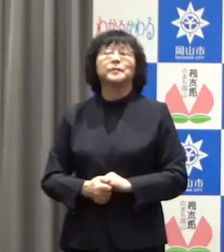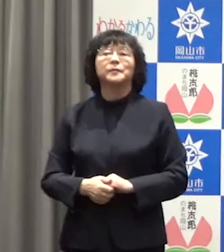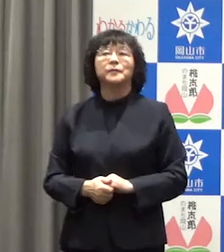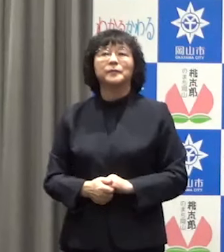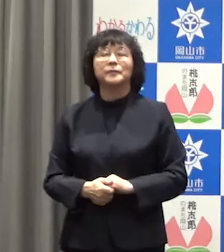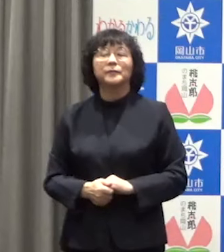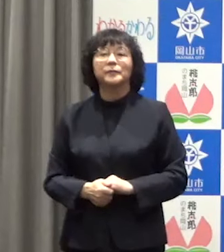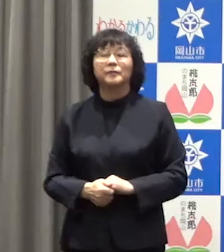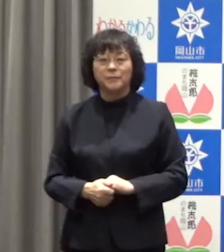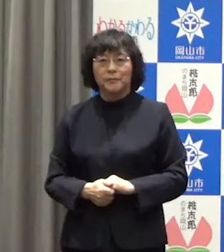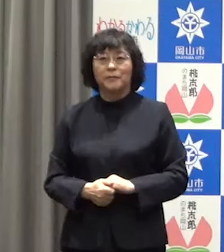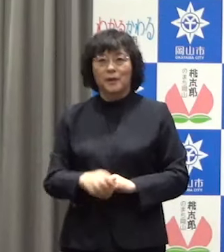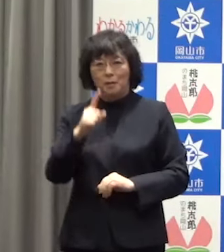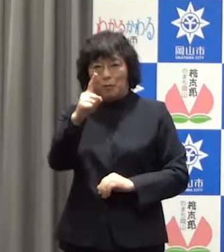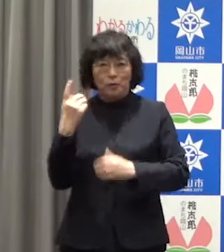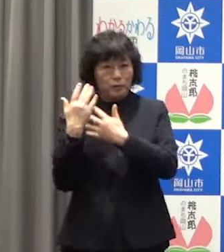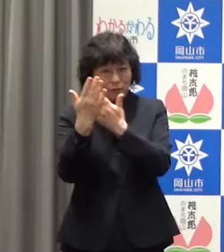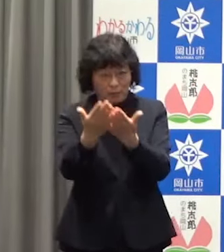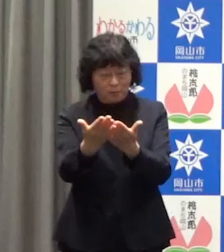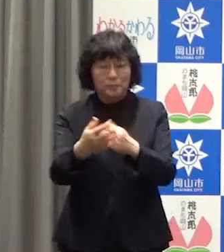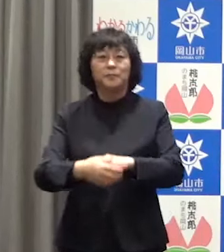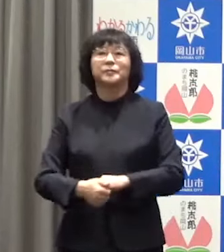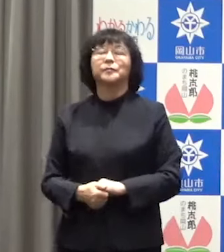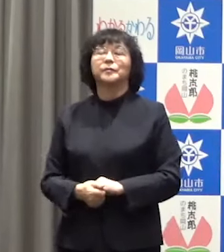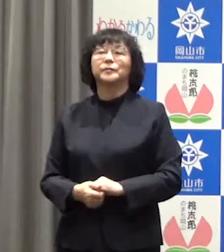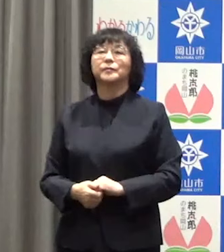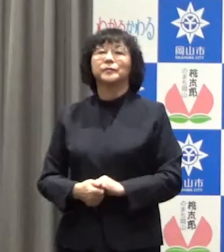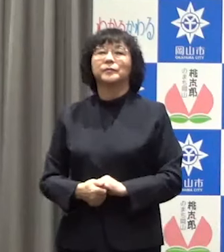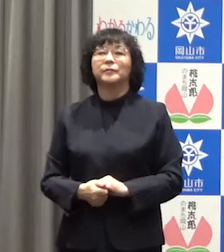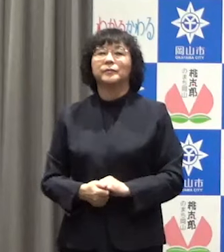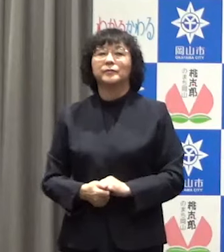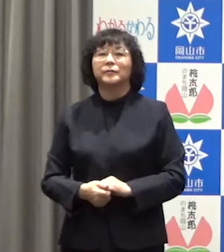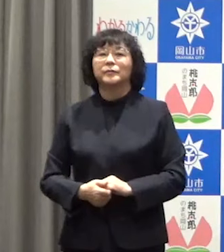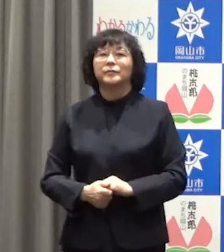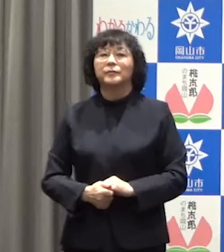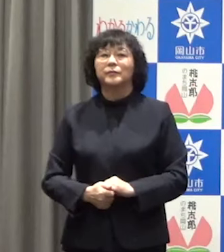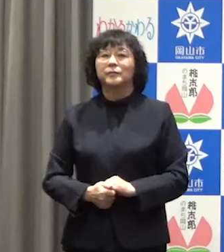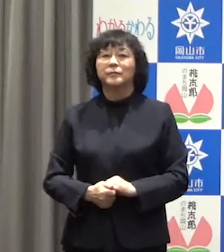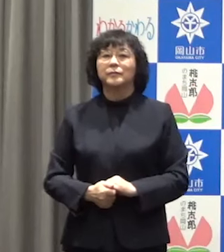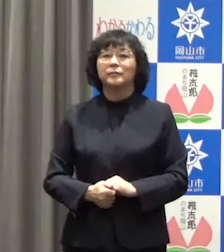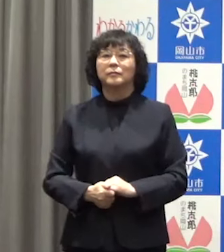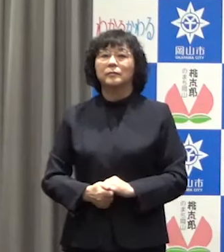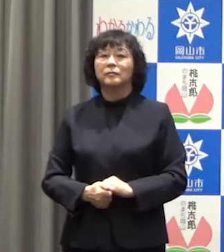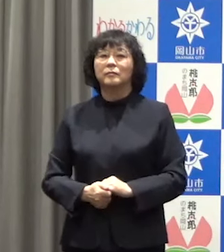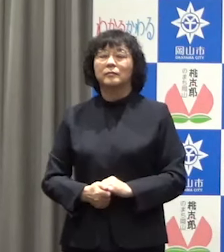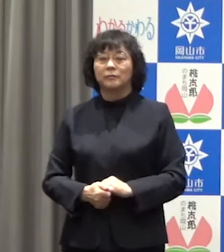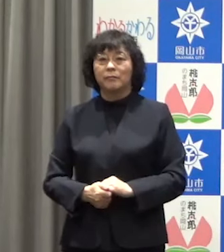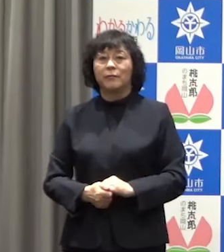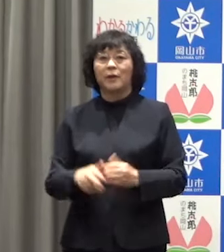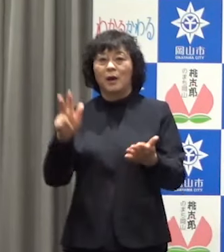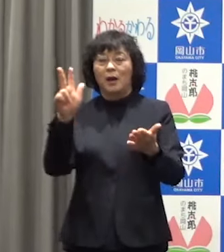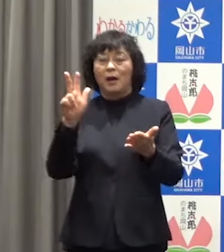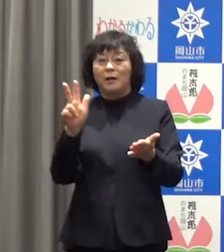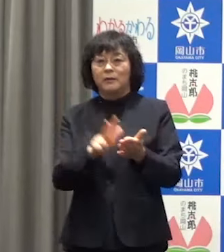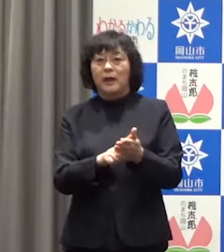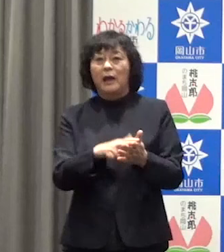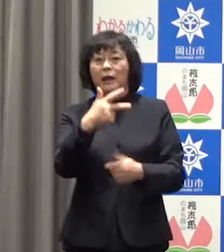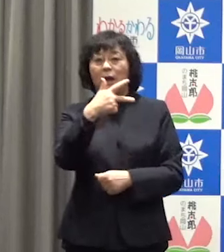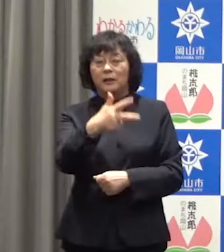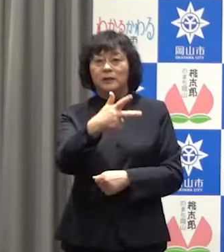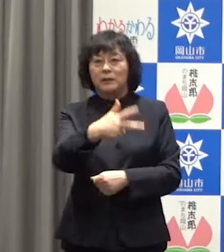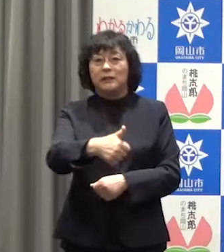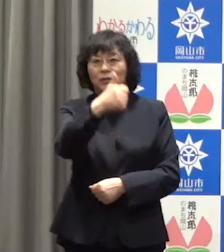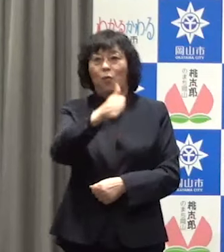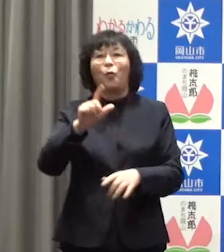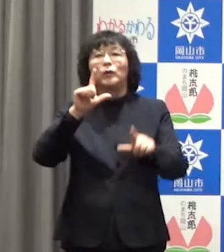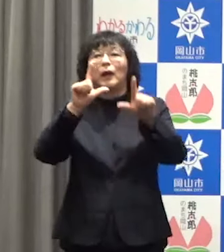ありがとうございます。あともう1点、先ほど、お言葉の中で 政令指定都市の市長との間で、LINE のグ